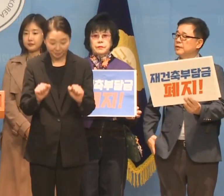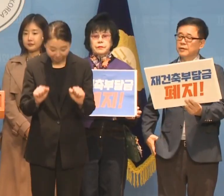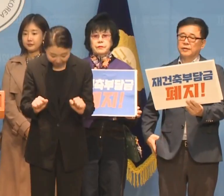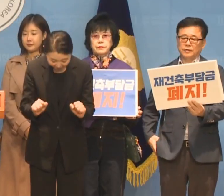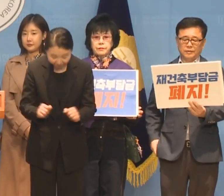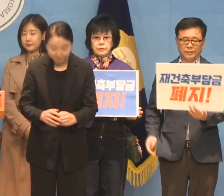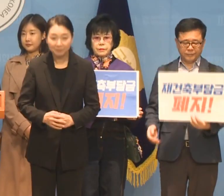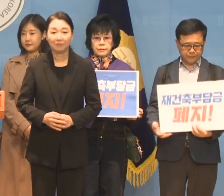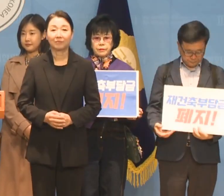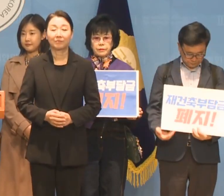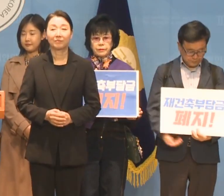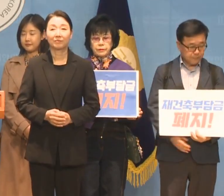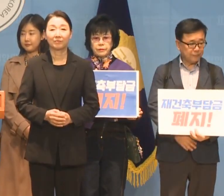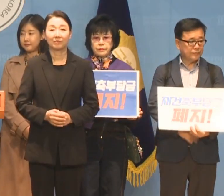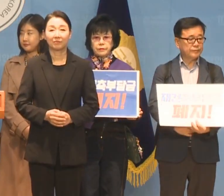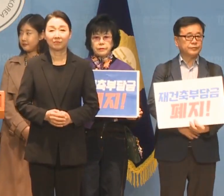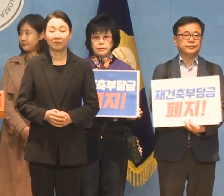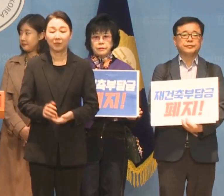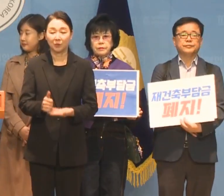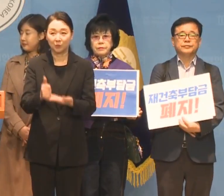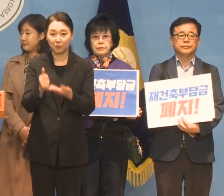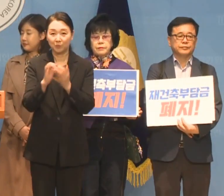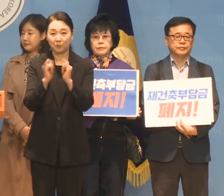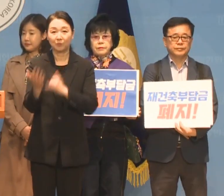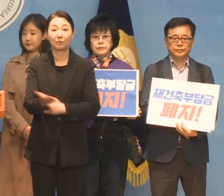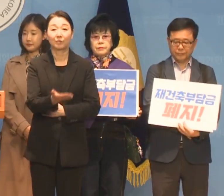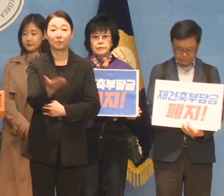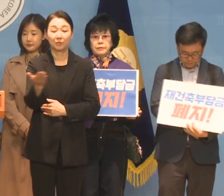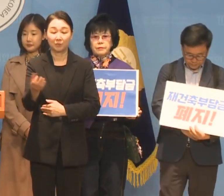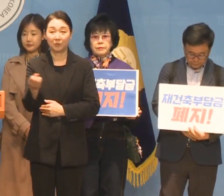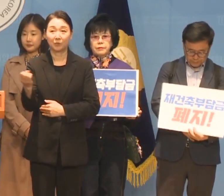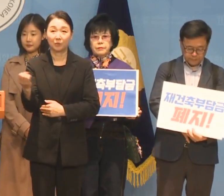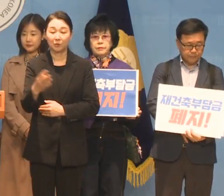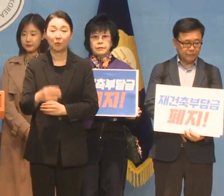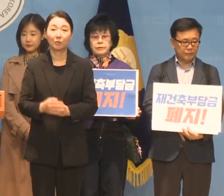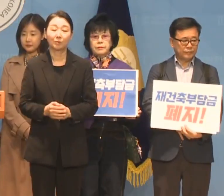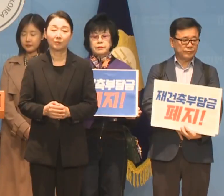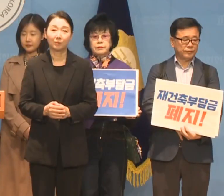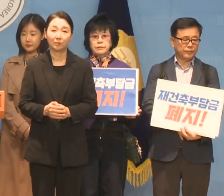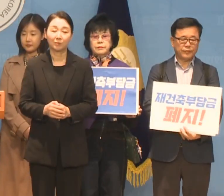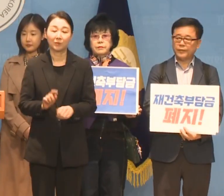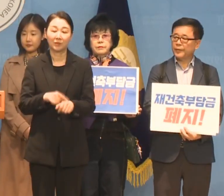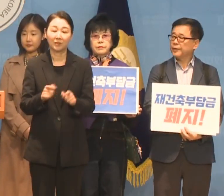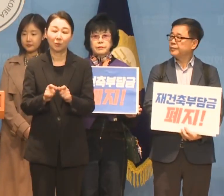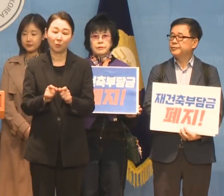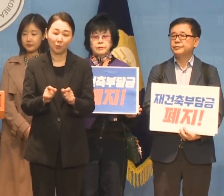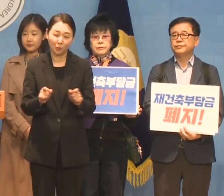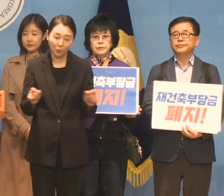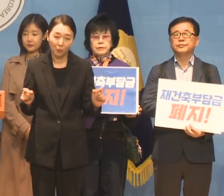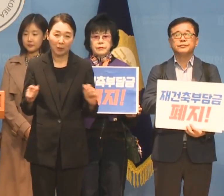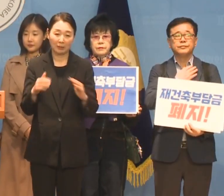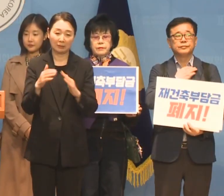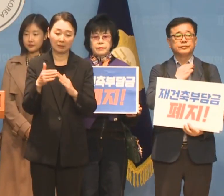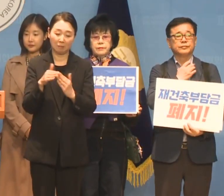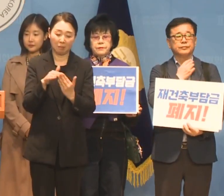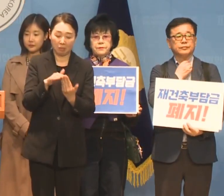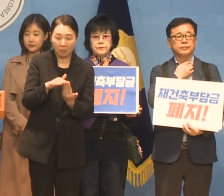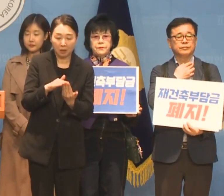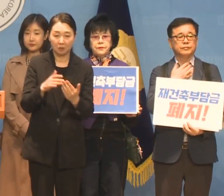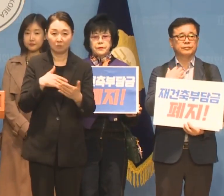안녕하십니까. 존경하는 국민 여러분, 그리고 오랜 세월 낡은 집에서 불안 속에